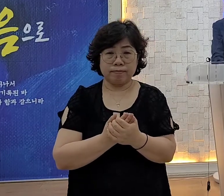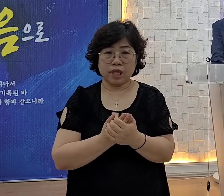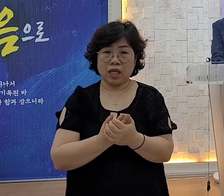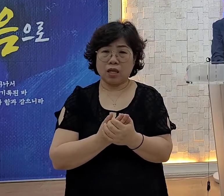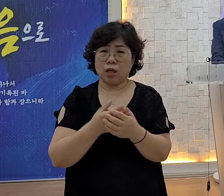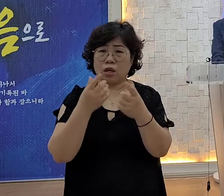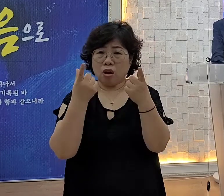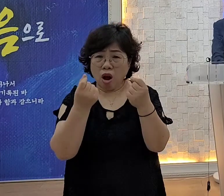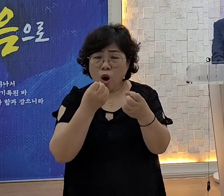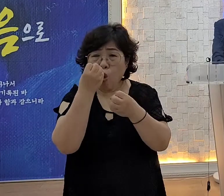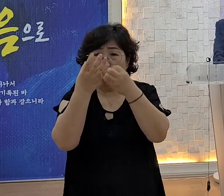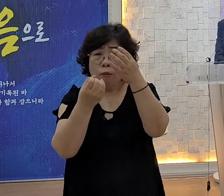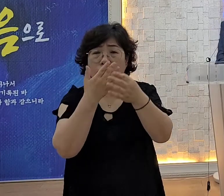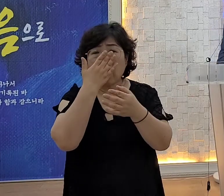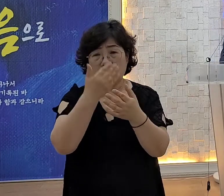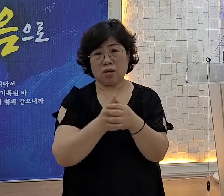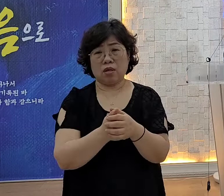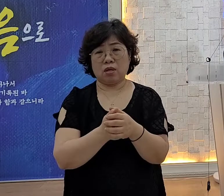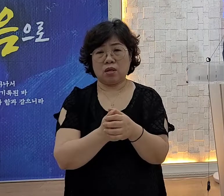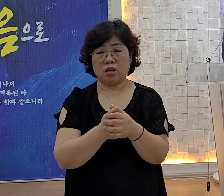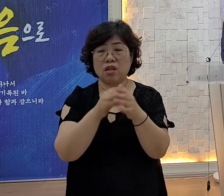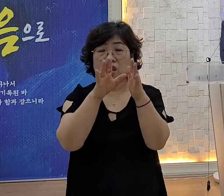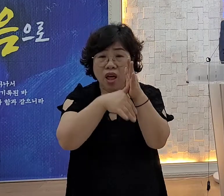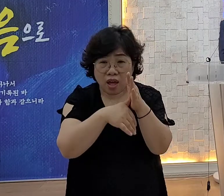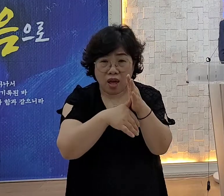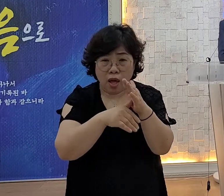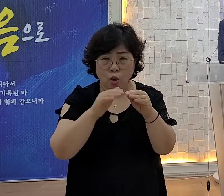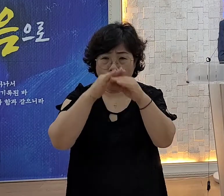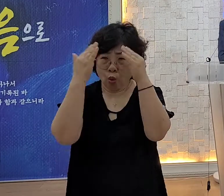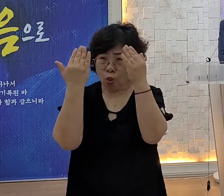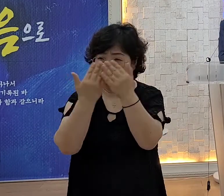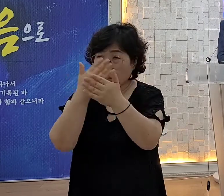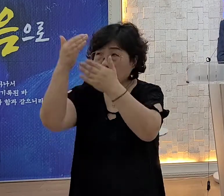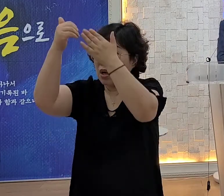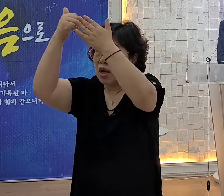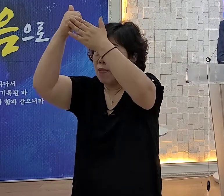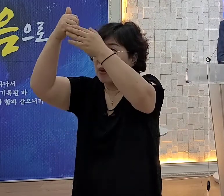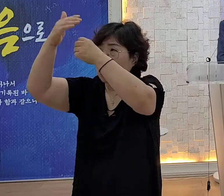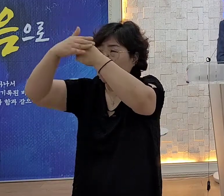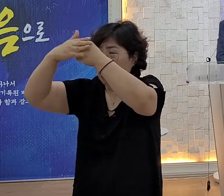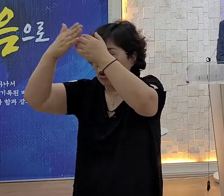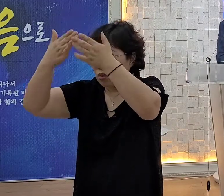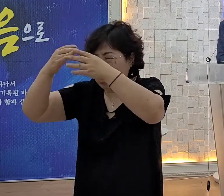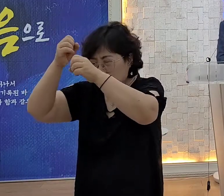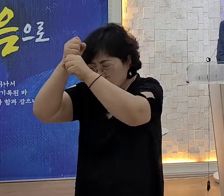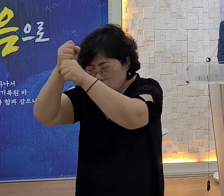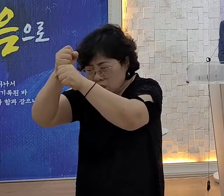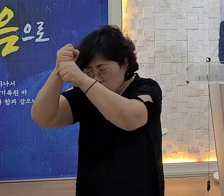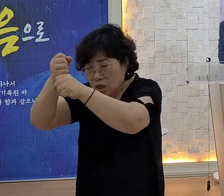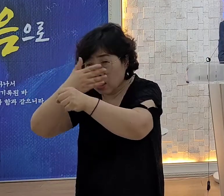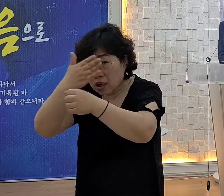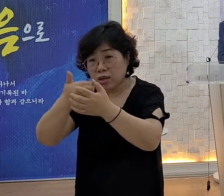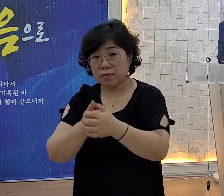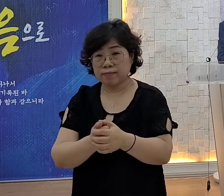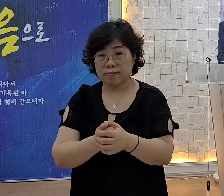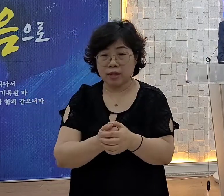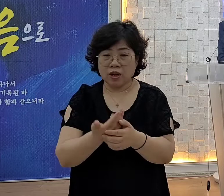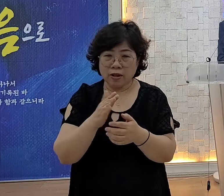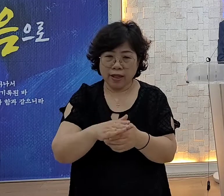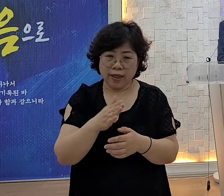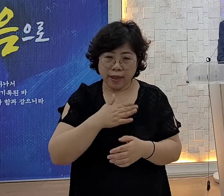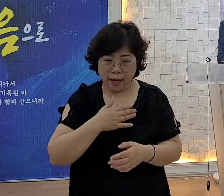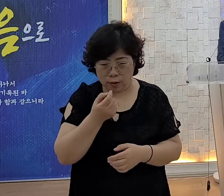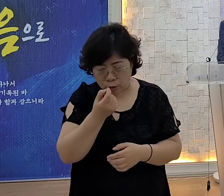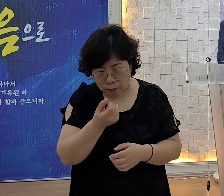이렇게 할 수 있어야 되죠. 그래야만 우리가 온전히 하나님께 도와달라고 의지할 수가 있게 되는 거예요. 근데 내가 조금이라도 뭘 할 수